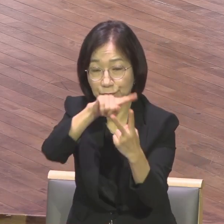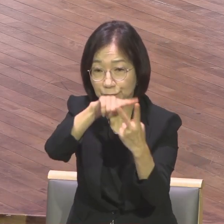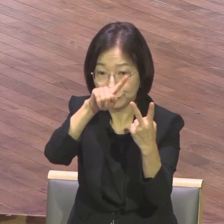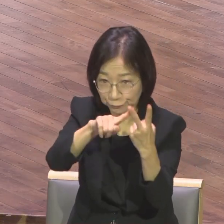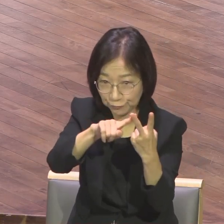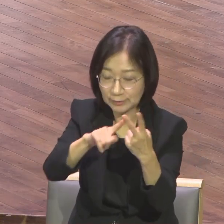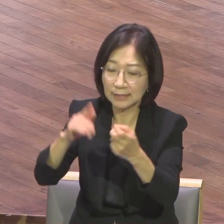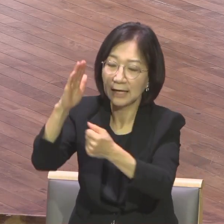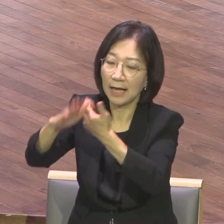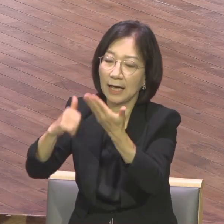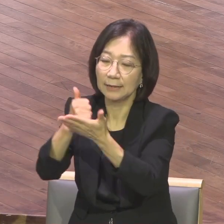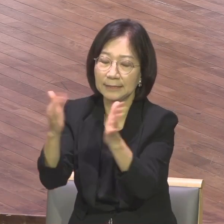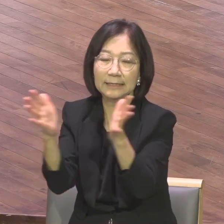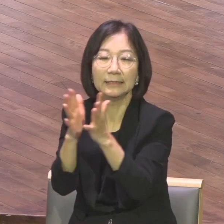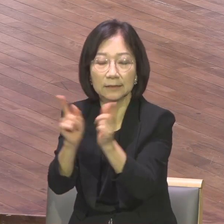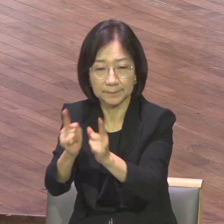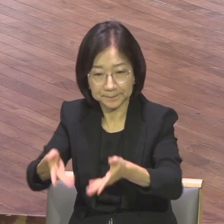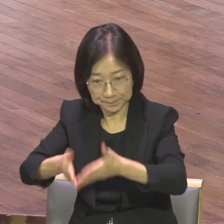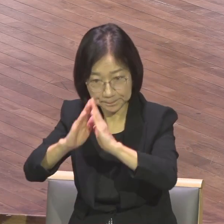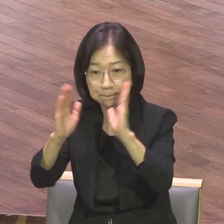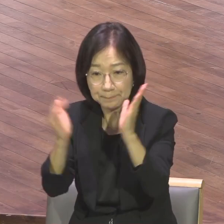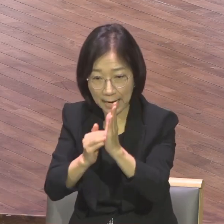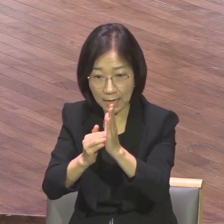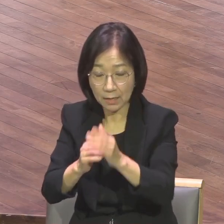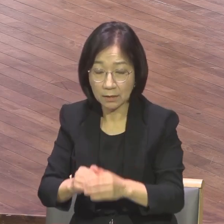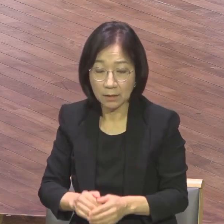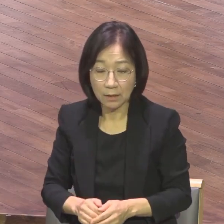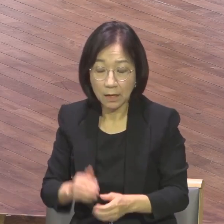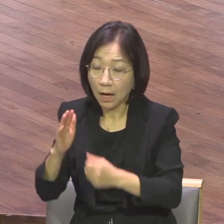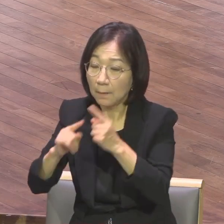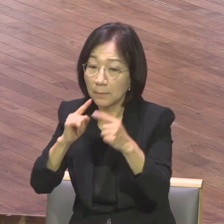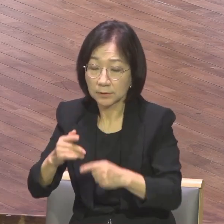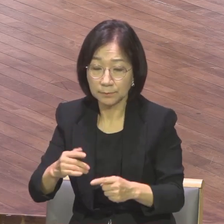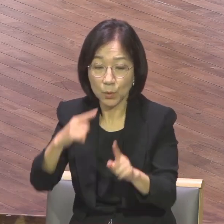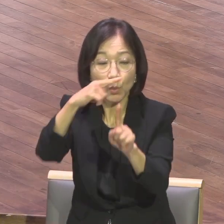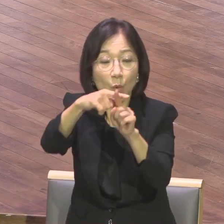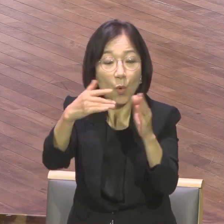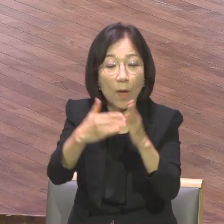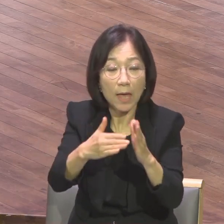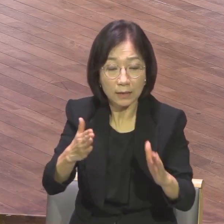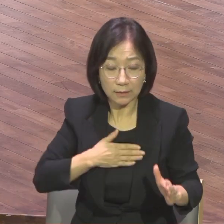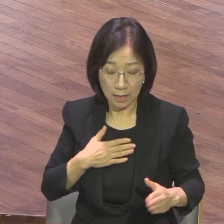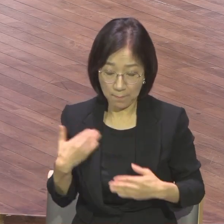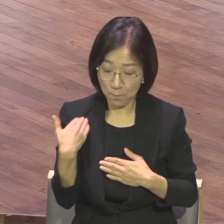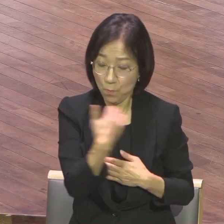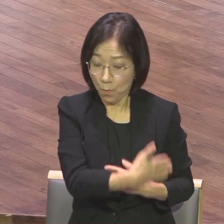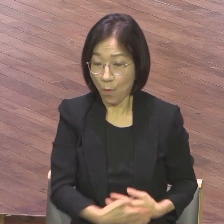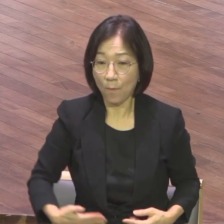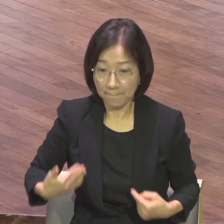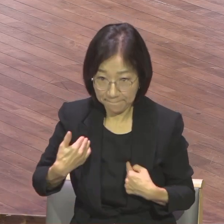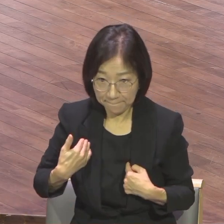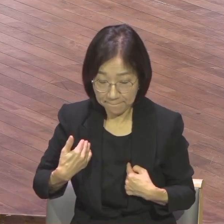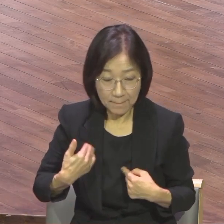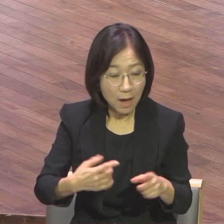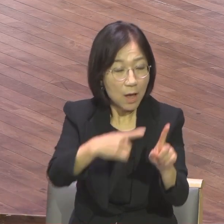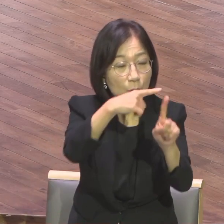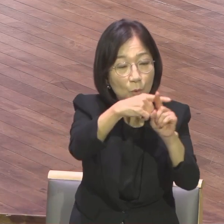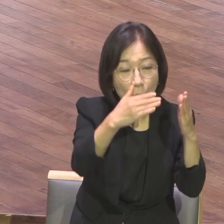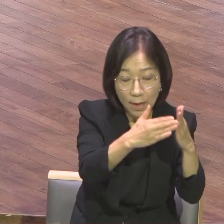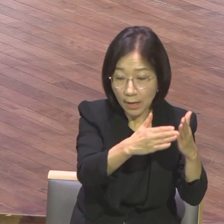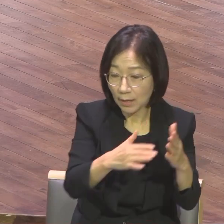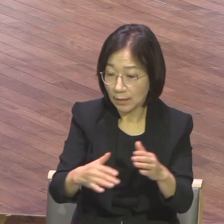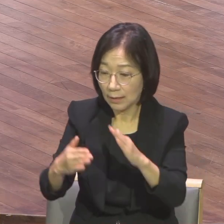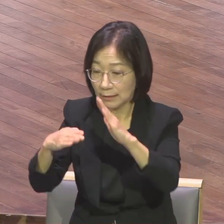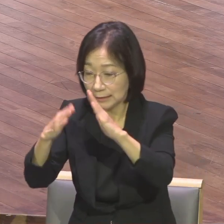그리스도세요. 내 몸이라 그랬어요. 교회는 내 몸이니. 그리고 가정입니다. 교회와 가정.